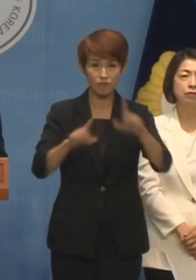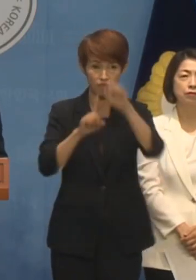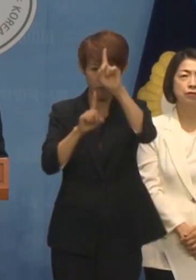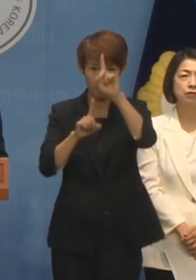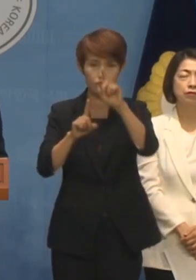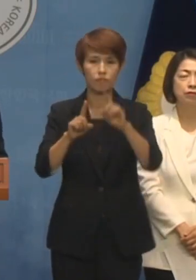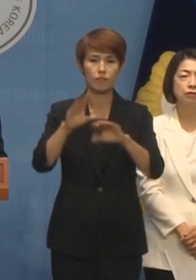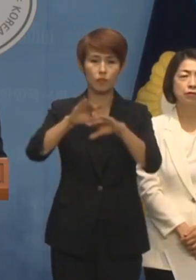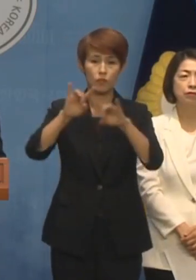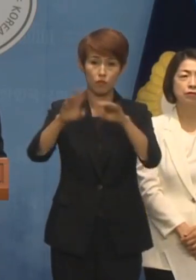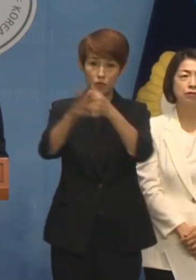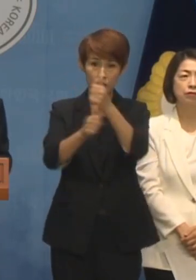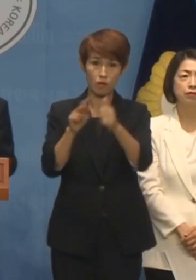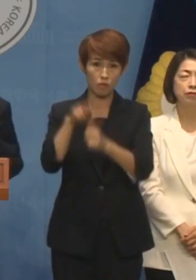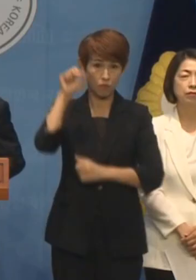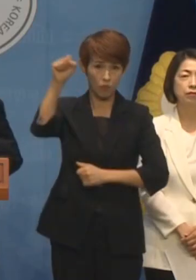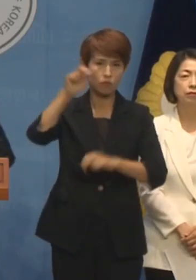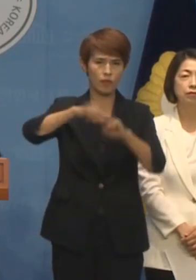것이 답이라고 생각합니다.